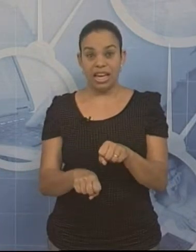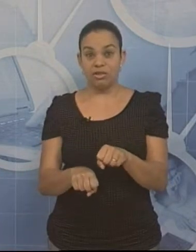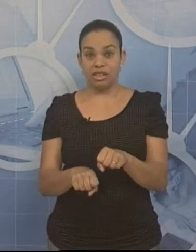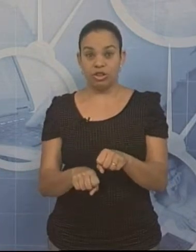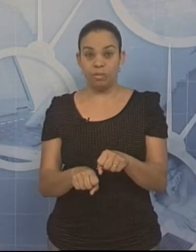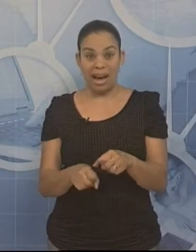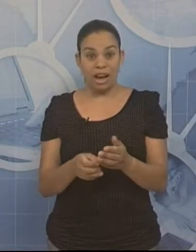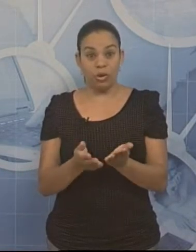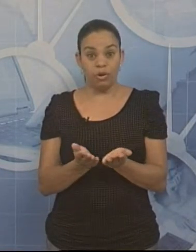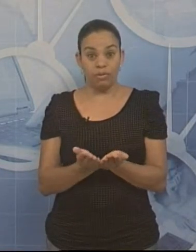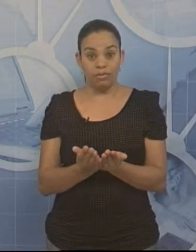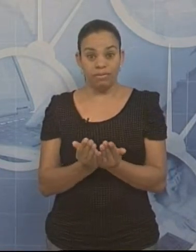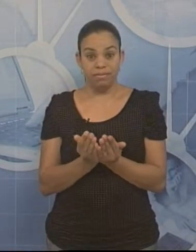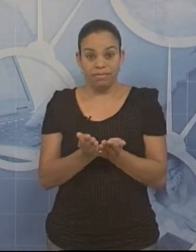e o sinal de barco